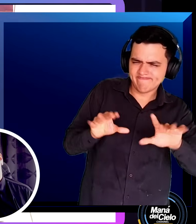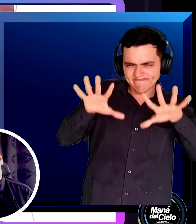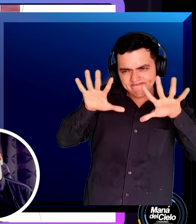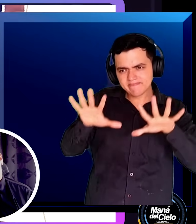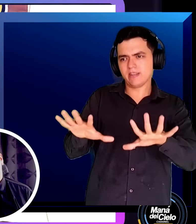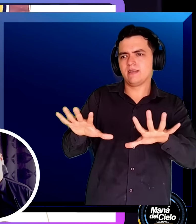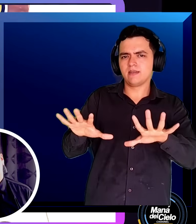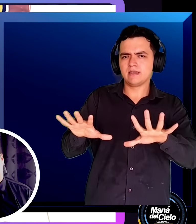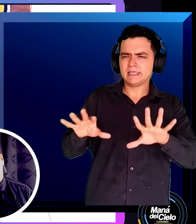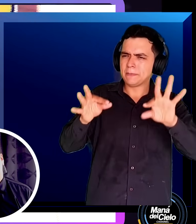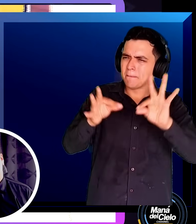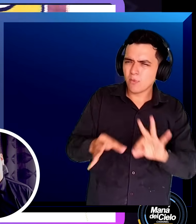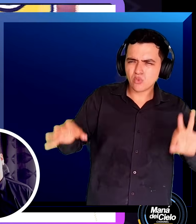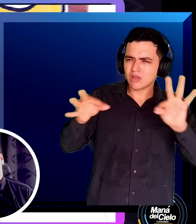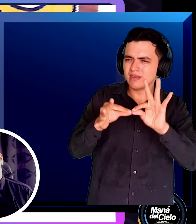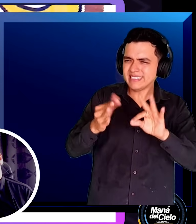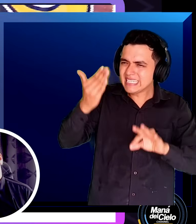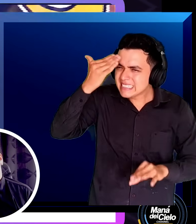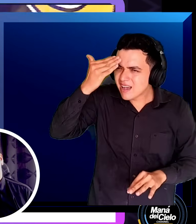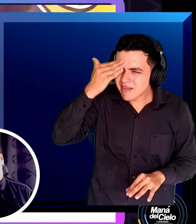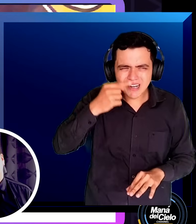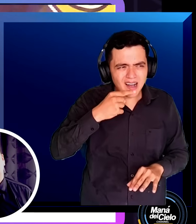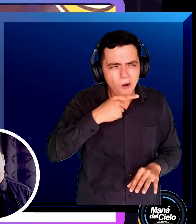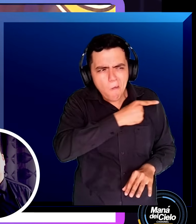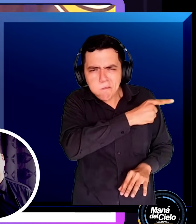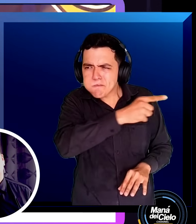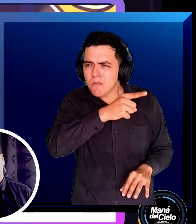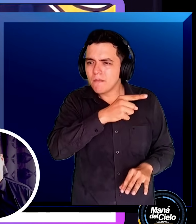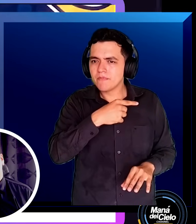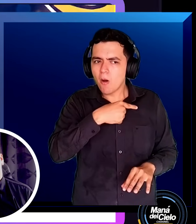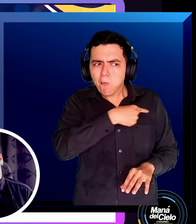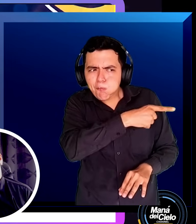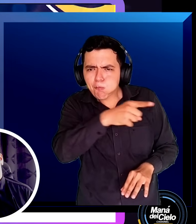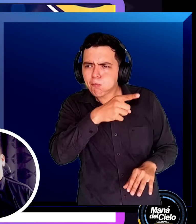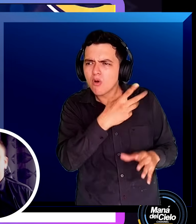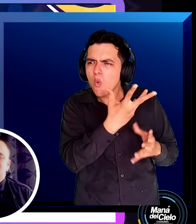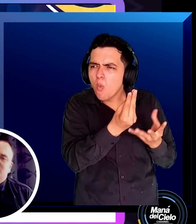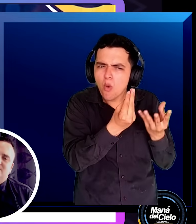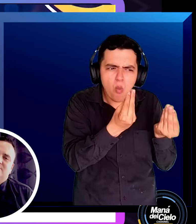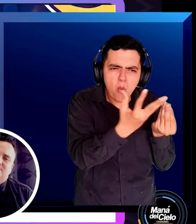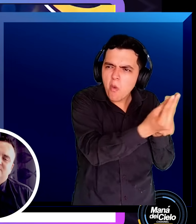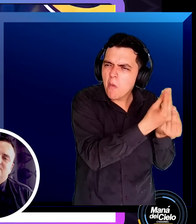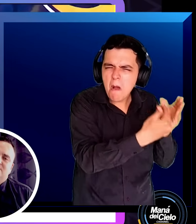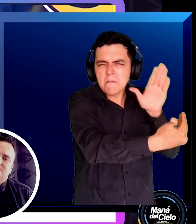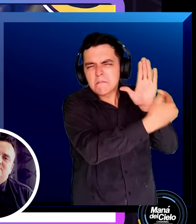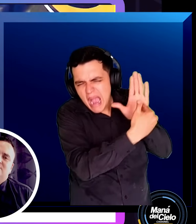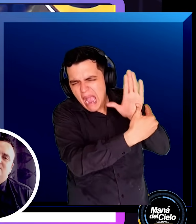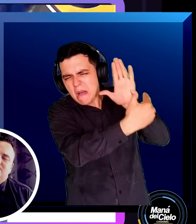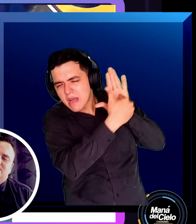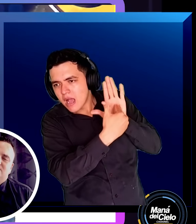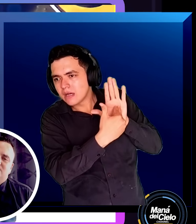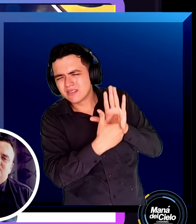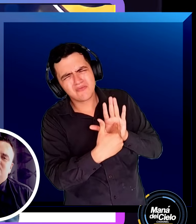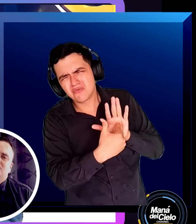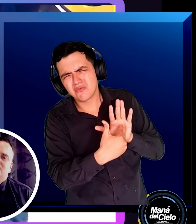que insiste. Gracias a Dios por los pastores, por los líderes que